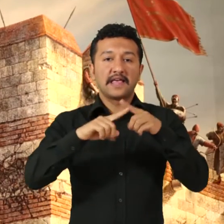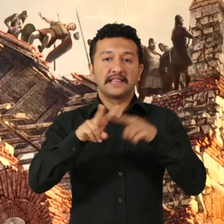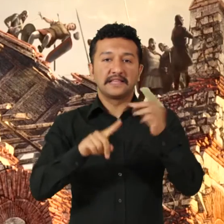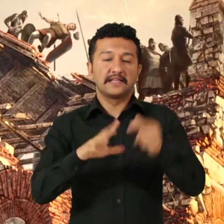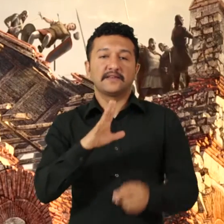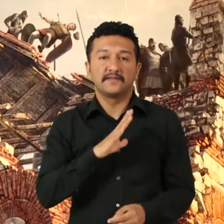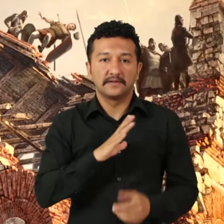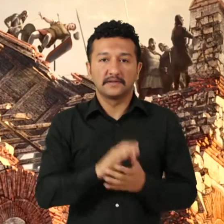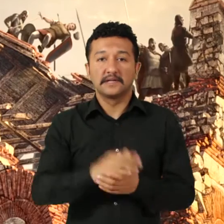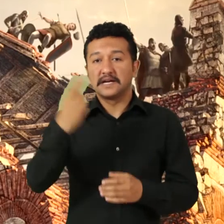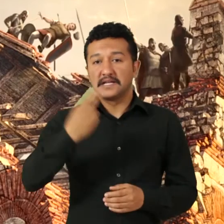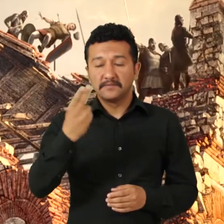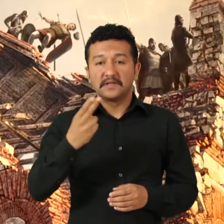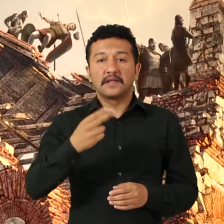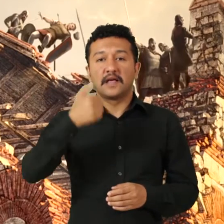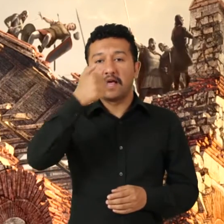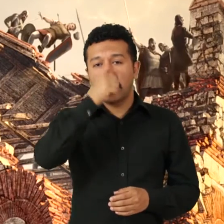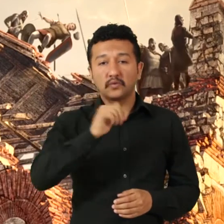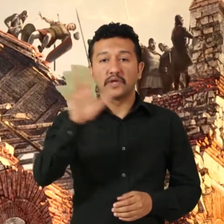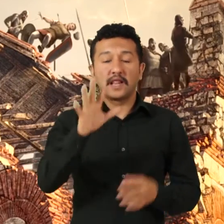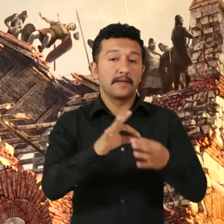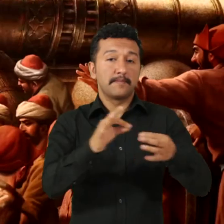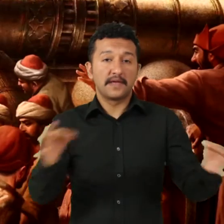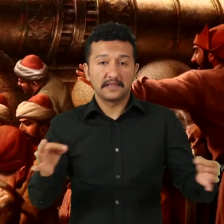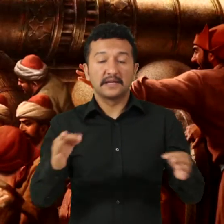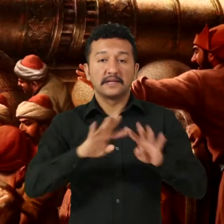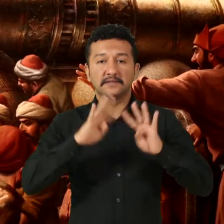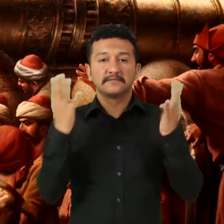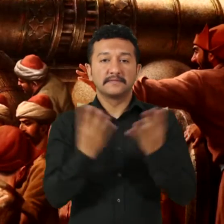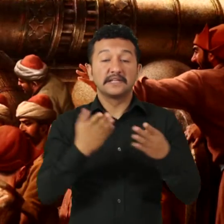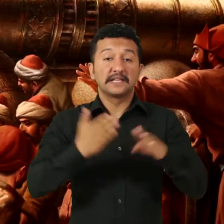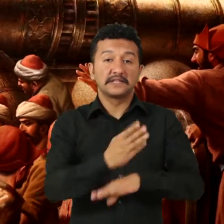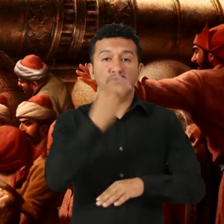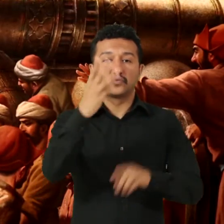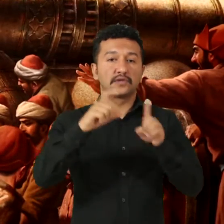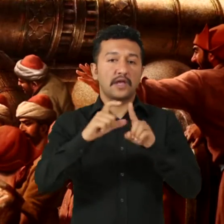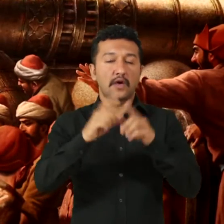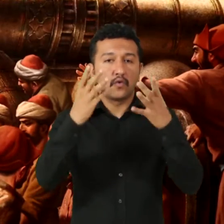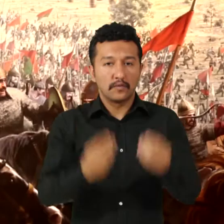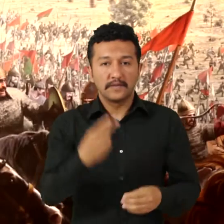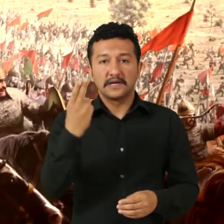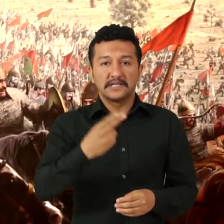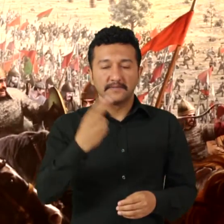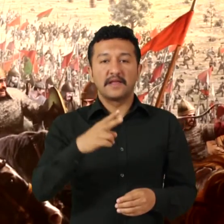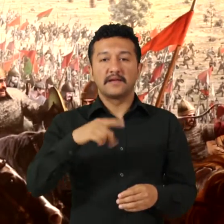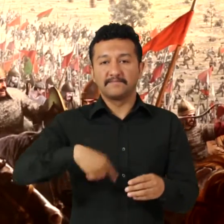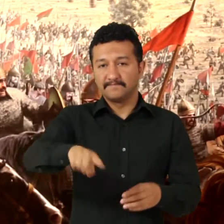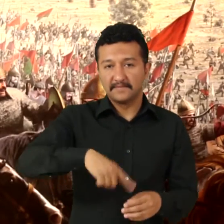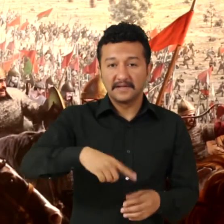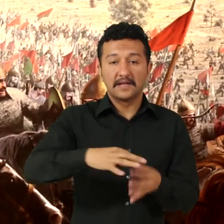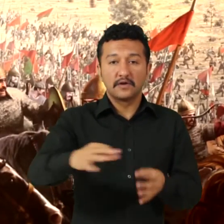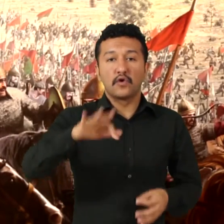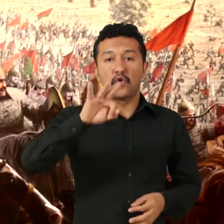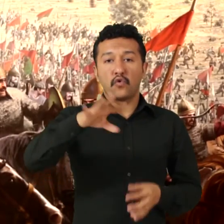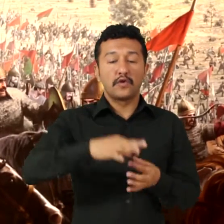uyandırmasıdır. Resmin 650 metrekarelik alanı gerçekten 3 boyutlu olup, resimle platform arasındaki